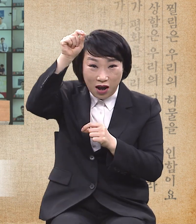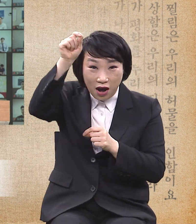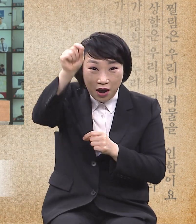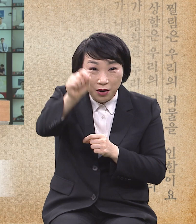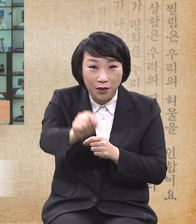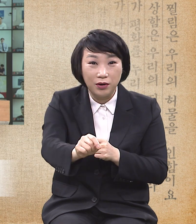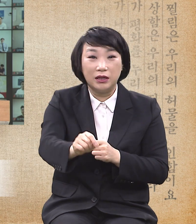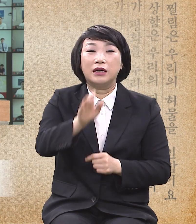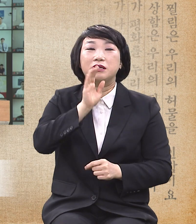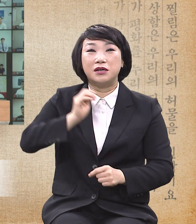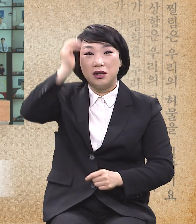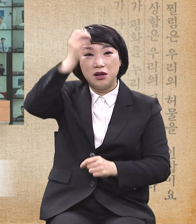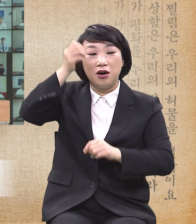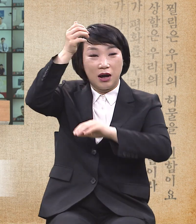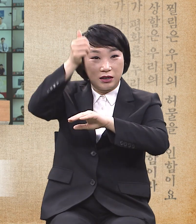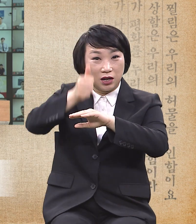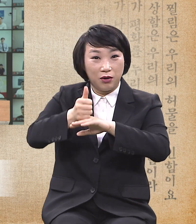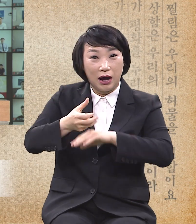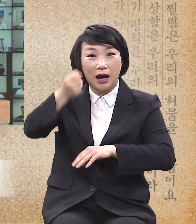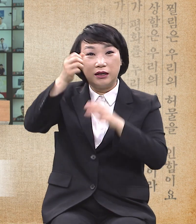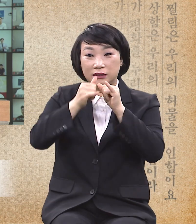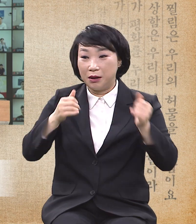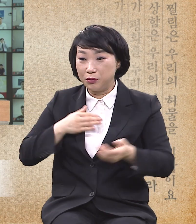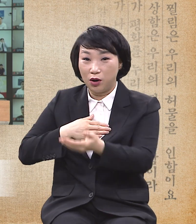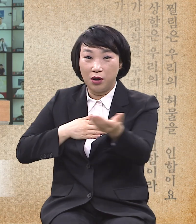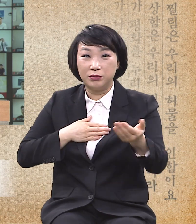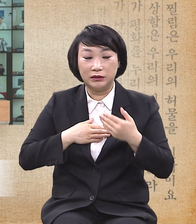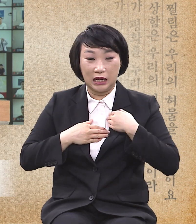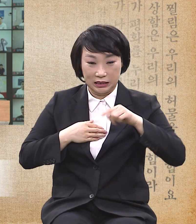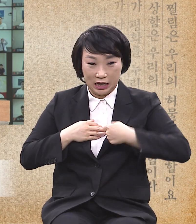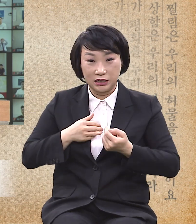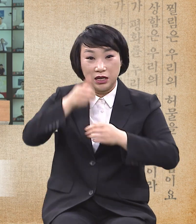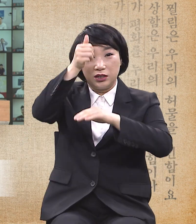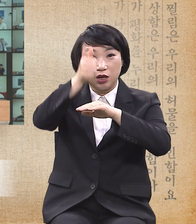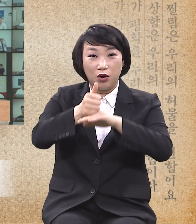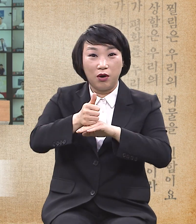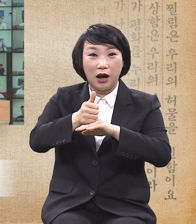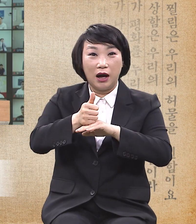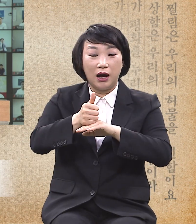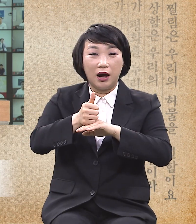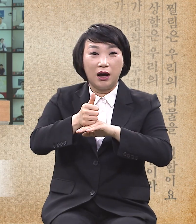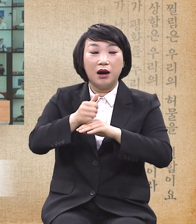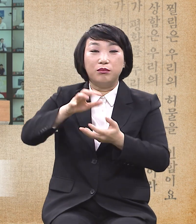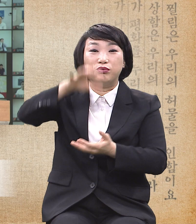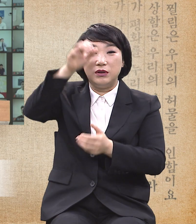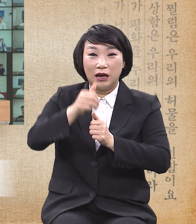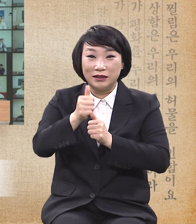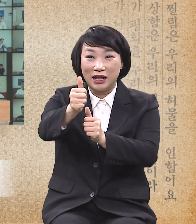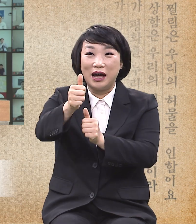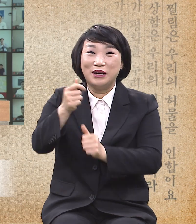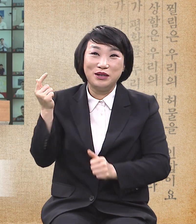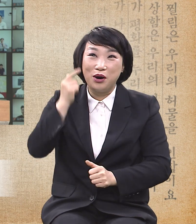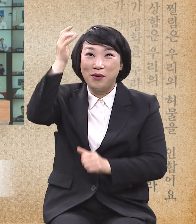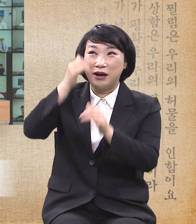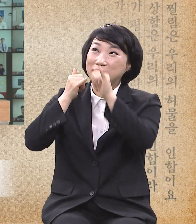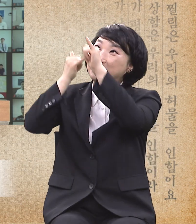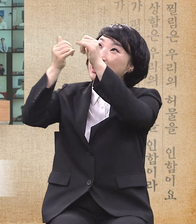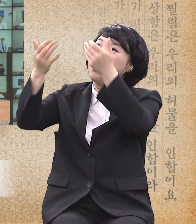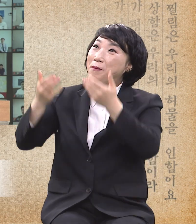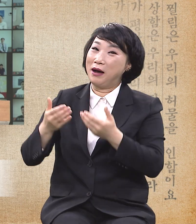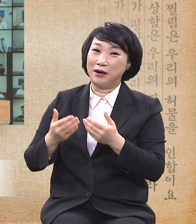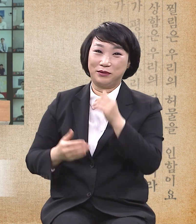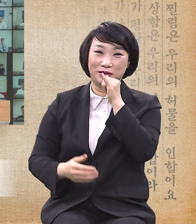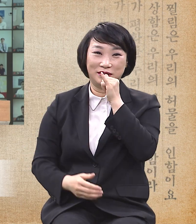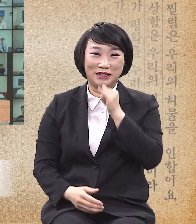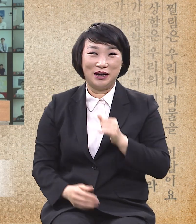영원하고 신령한 작품이 있는 자는 자신의 작품의 분량에 따라 영광스러운 상을 받는다고